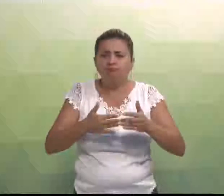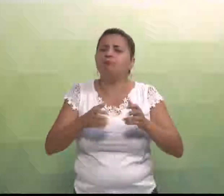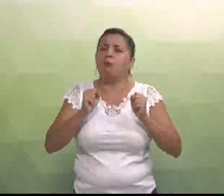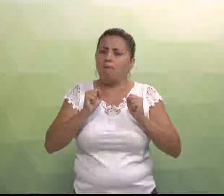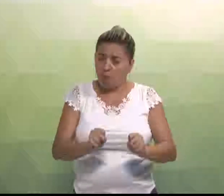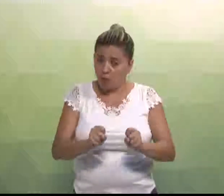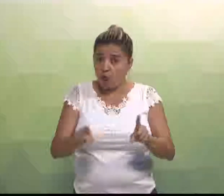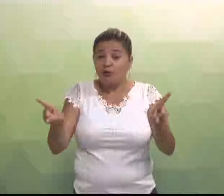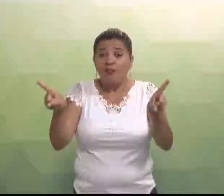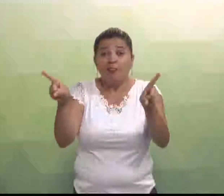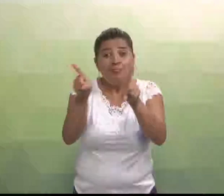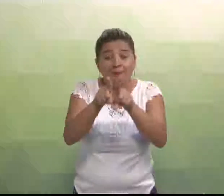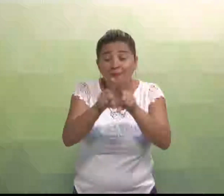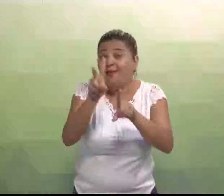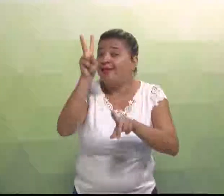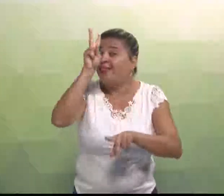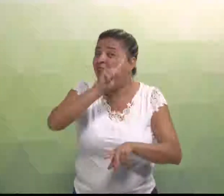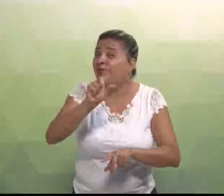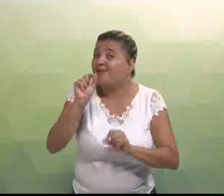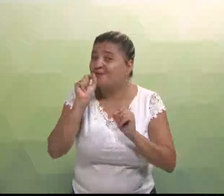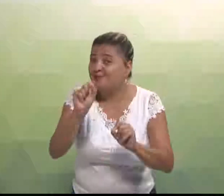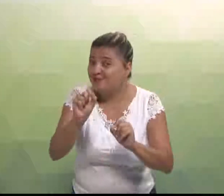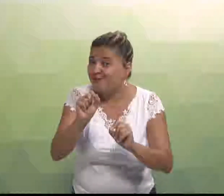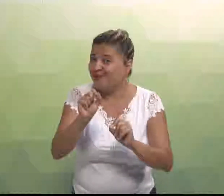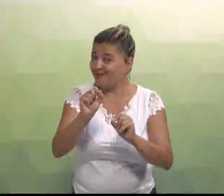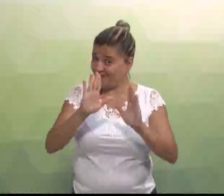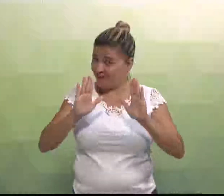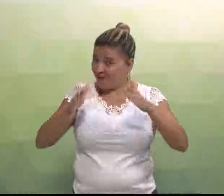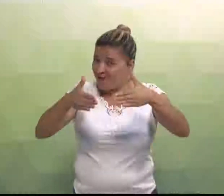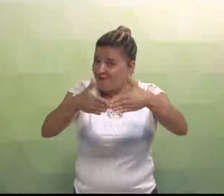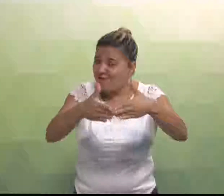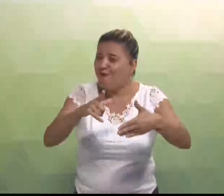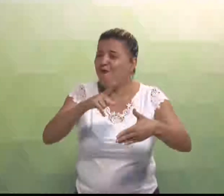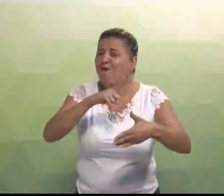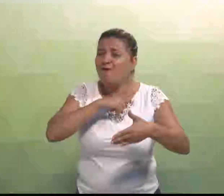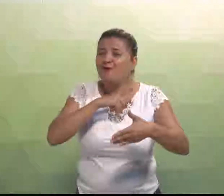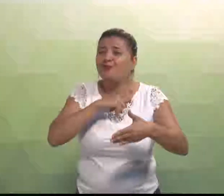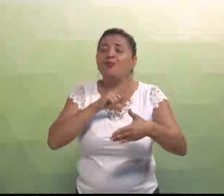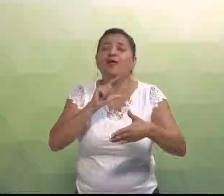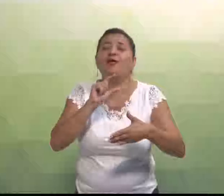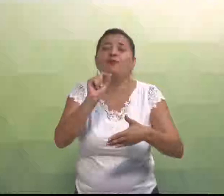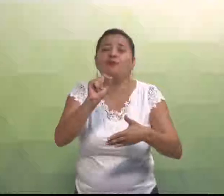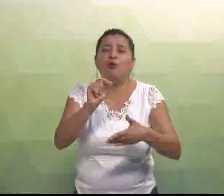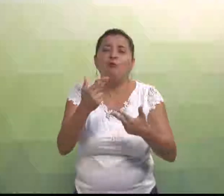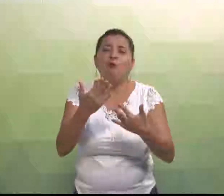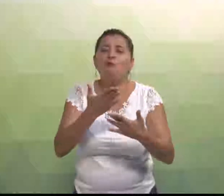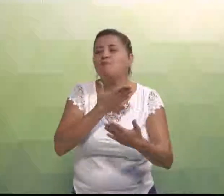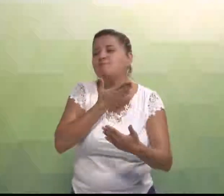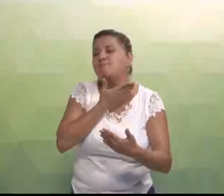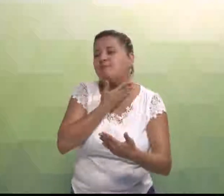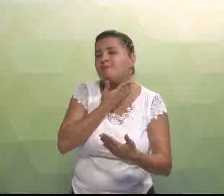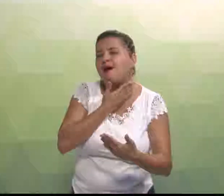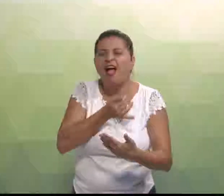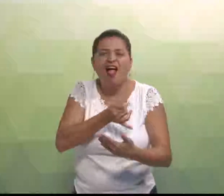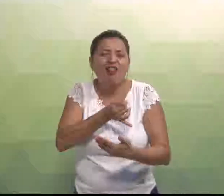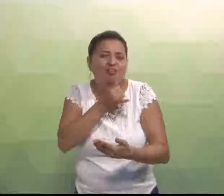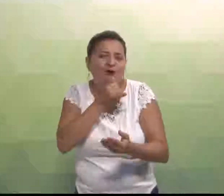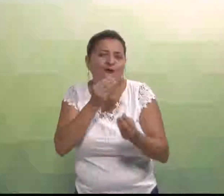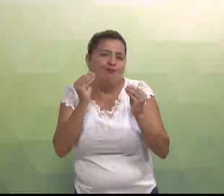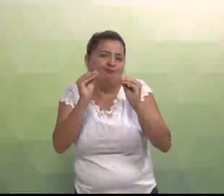sanar qualquer tipo de dúvida de vocês. Então, é importante vocês lembrarem que o fórum também, ele é um espaço onde a gente pode